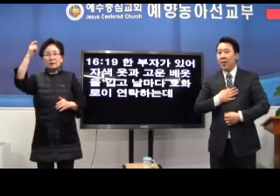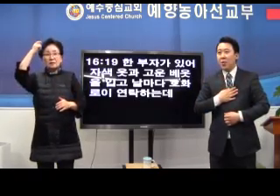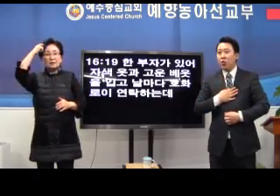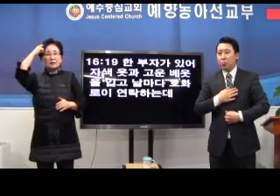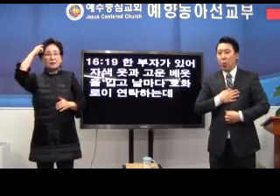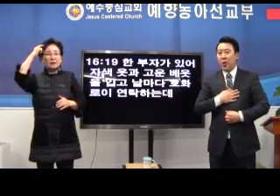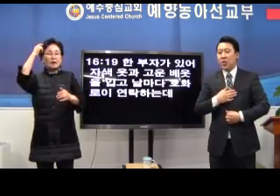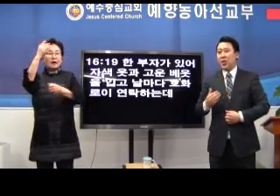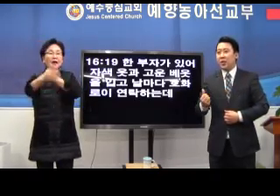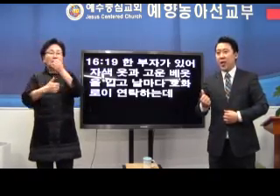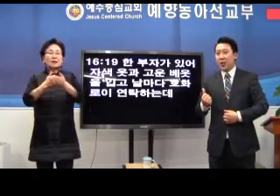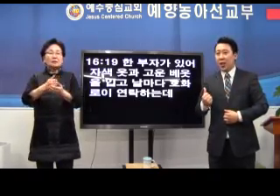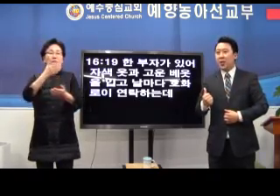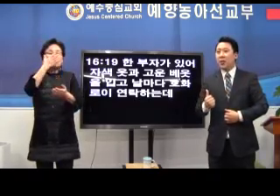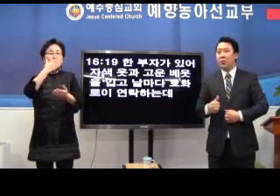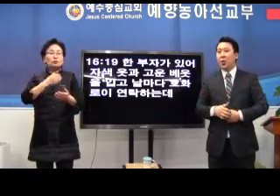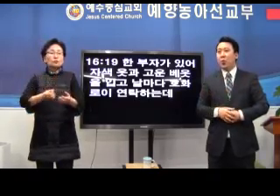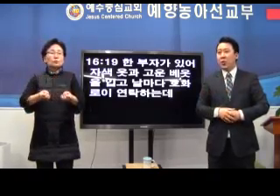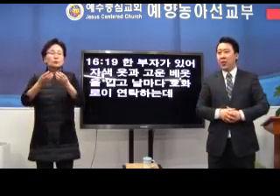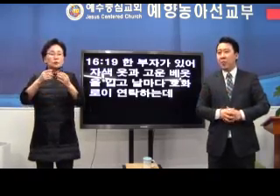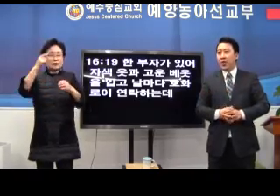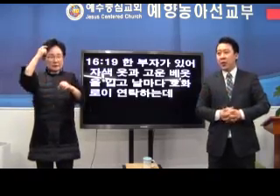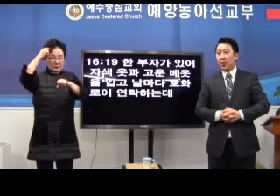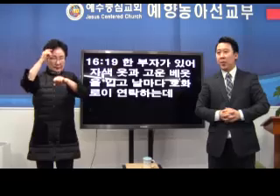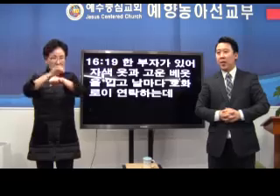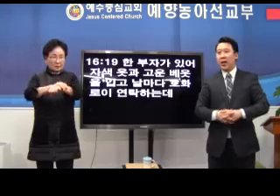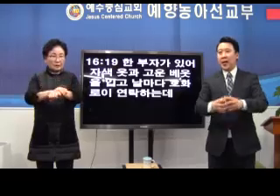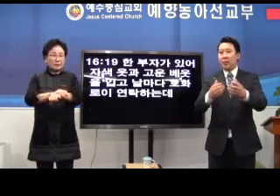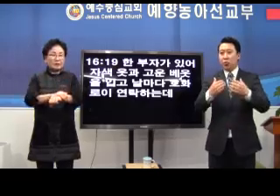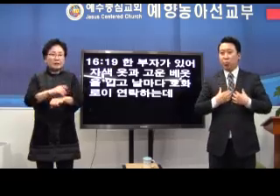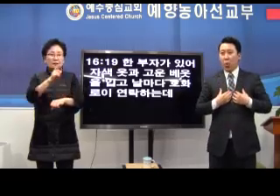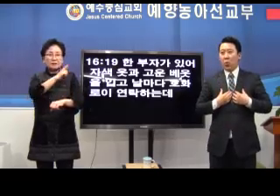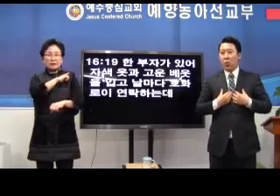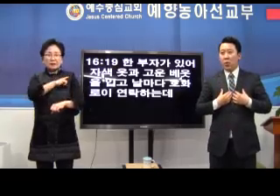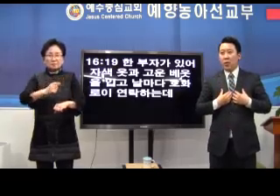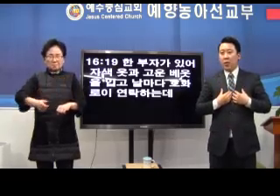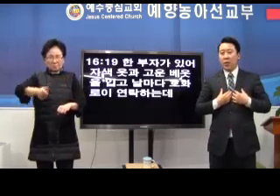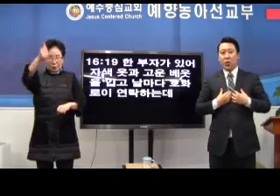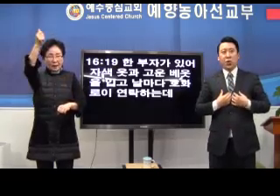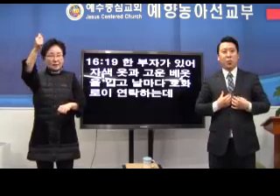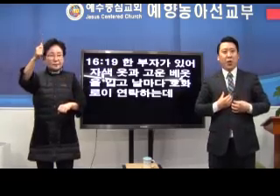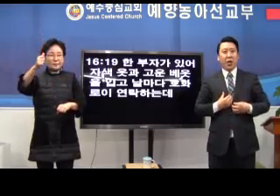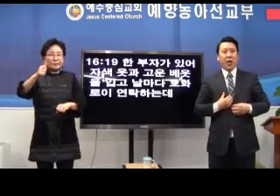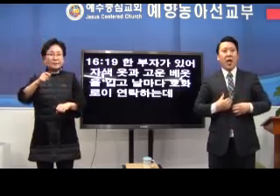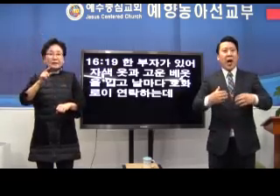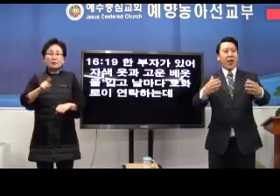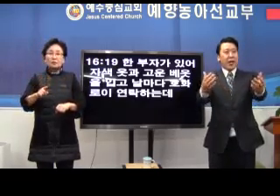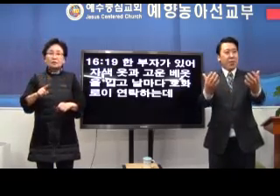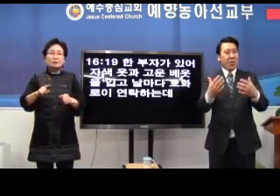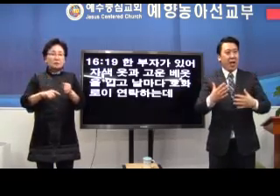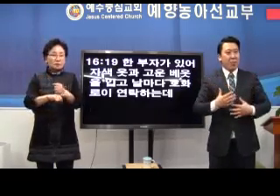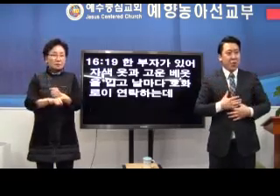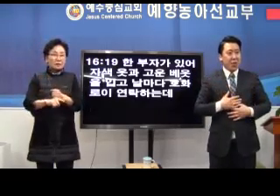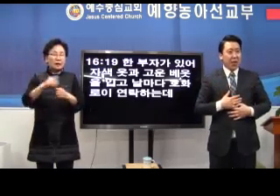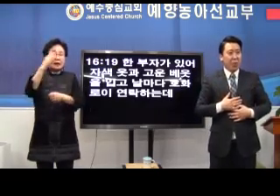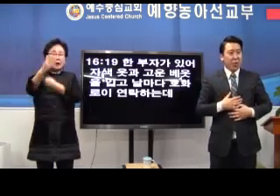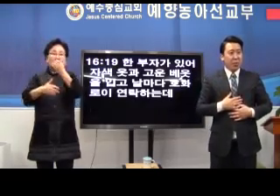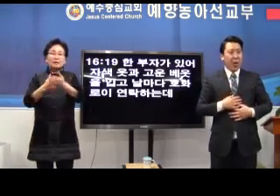하나님의 축복과 지혜를 가장 최고로 여긴답니다. 지금 하나님 축복. 그것은 뭐냐? 하나님을 잘 믿는 사람은